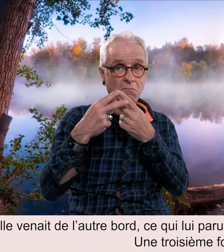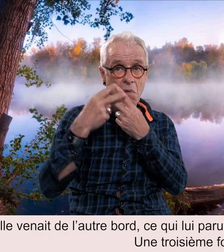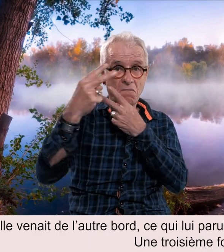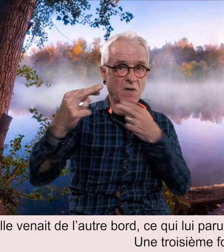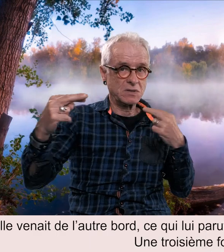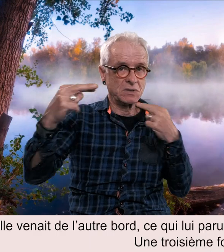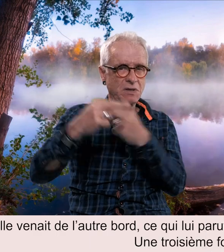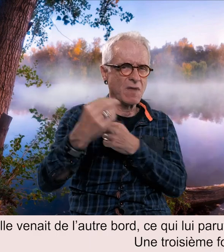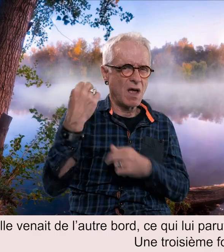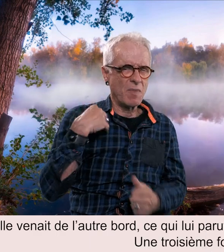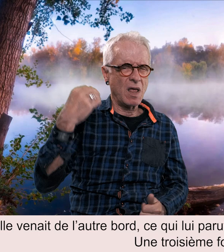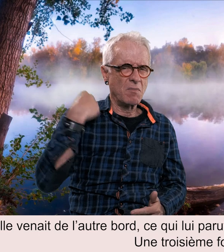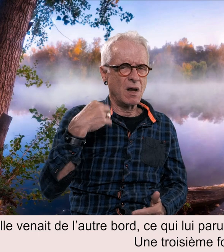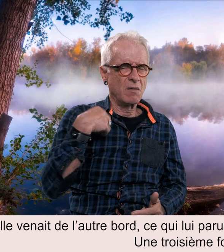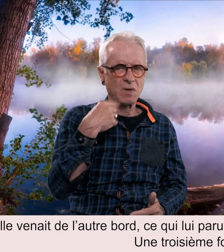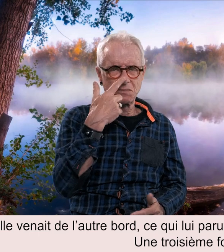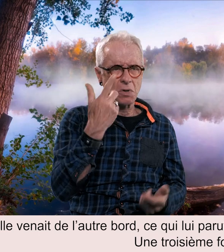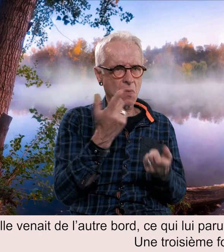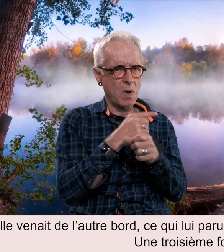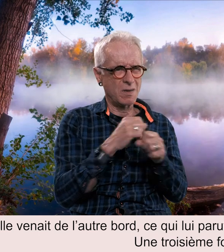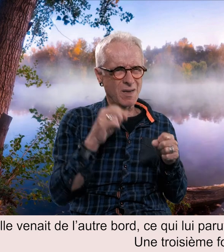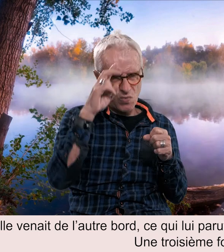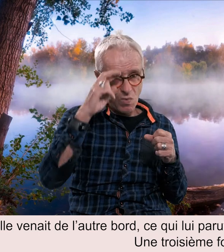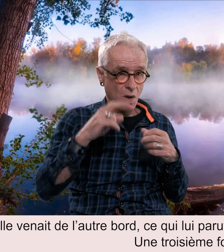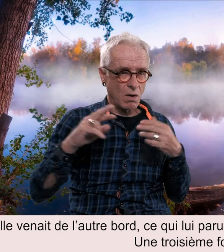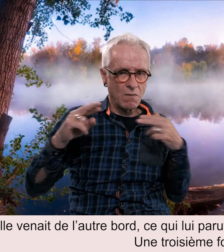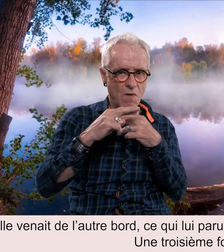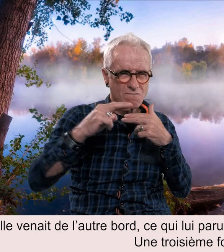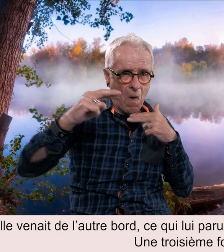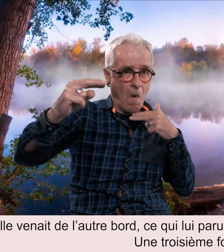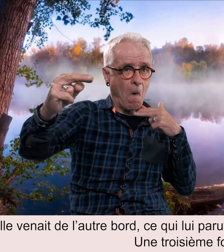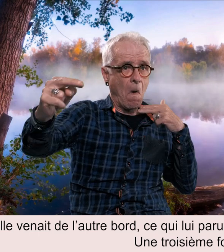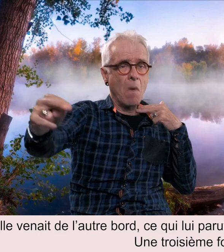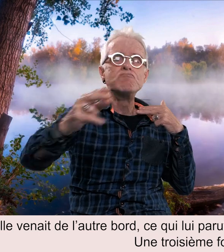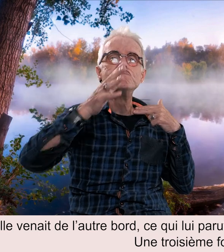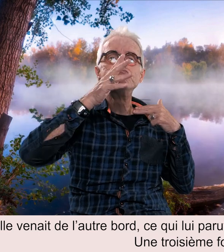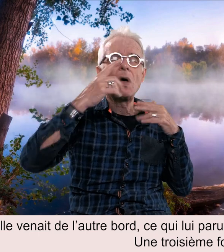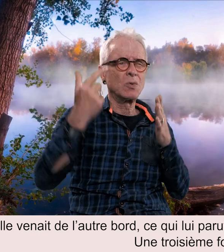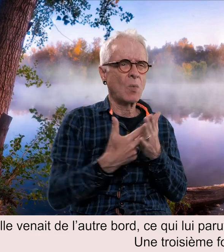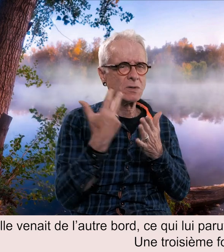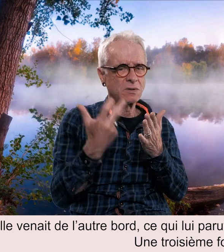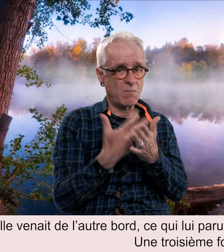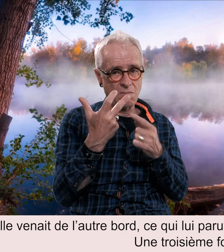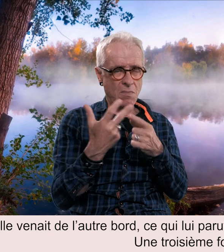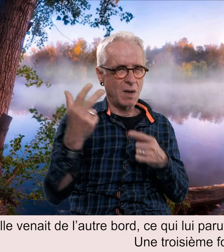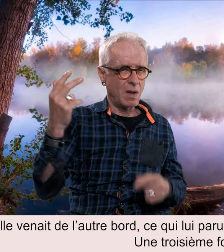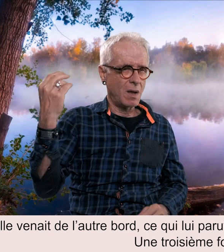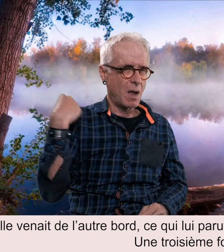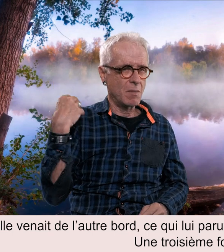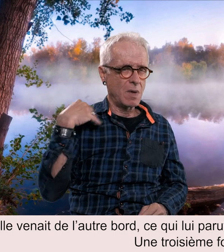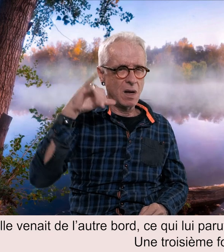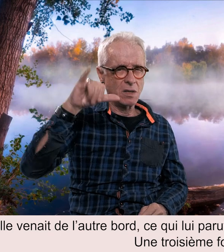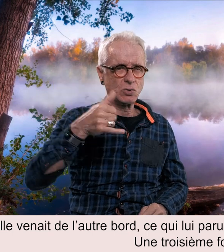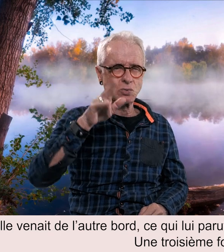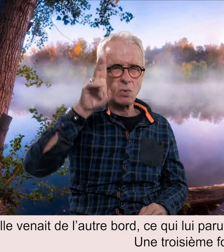bord, ce qui lui parut extraordinaire vu la largeur du fleuve. Une troisième fois, on appela « Julien !